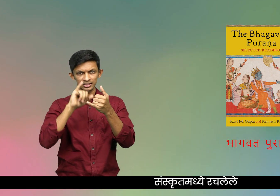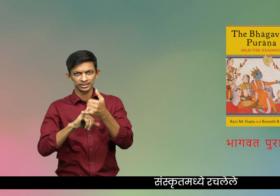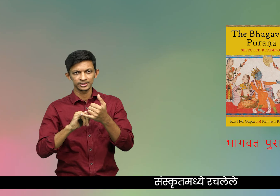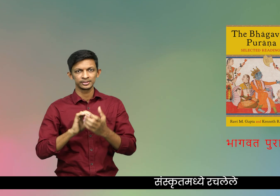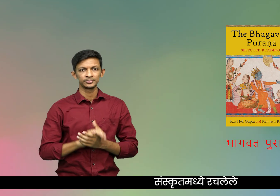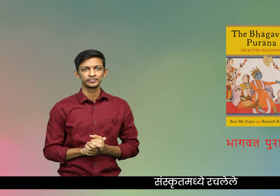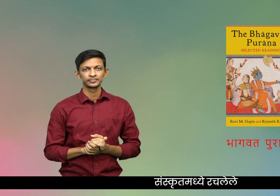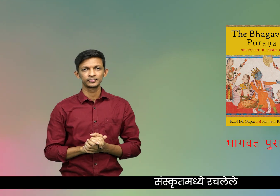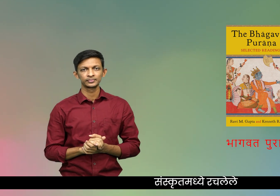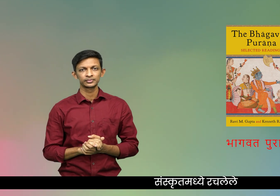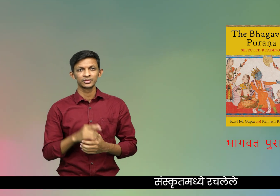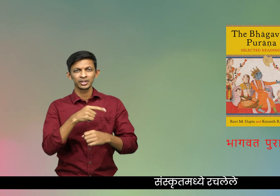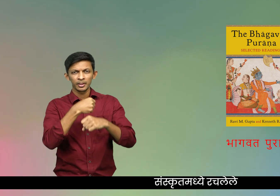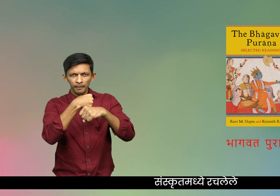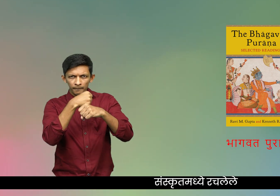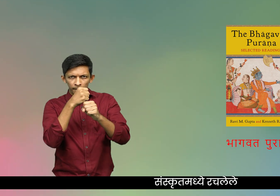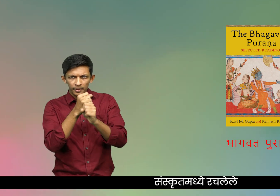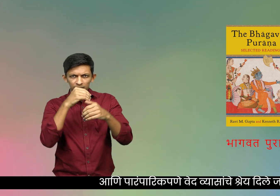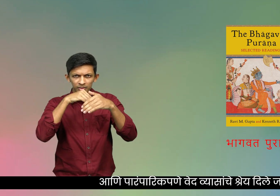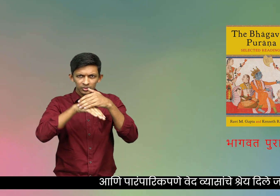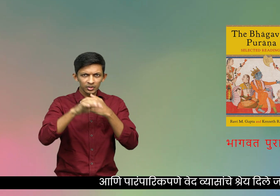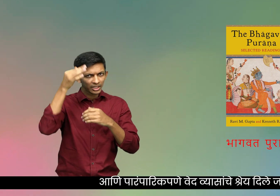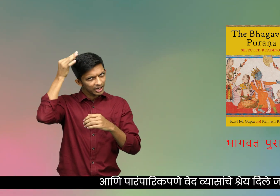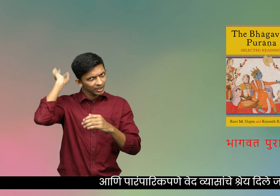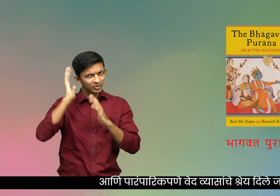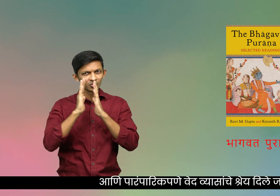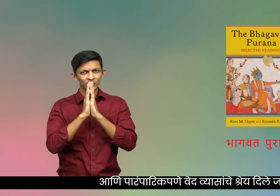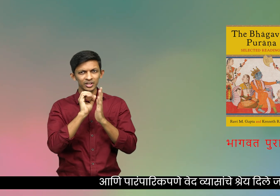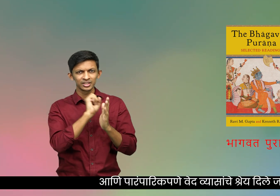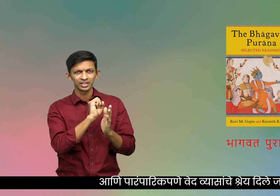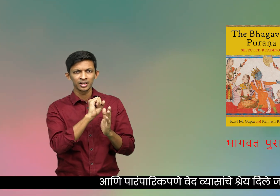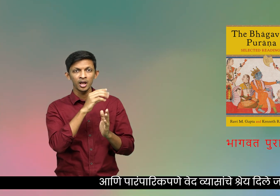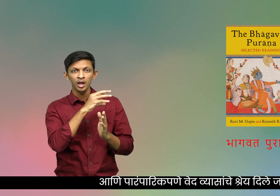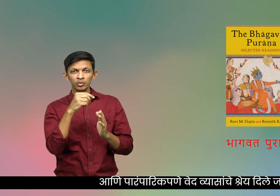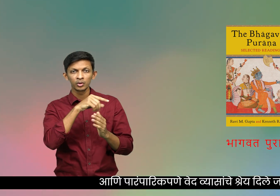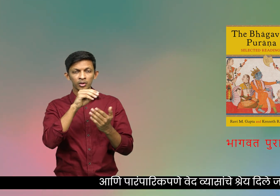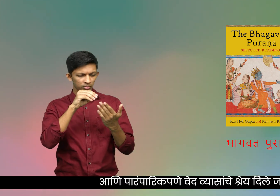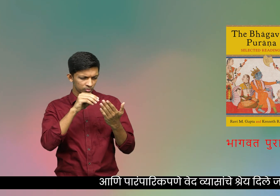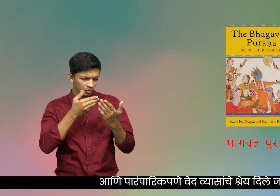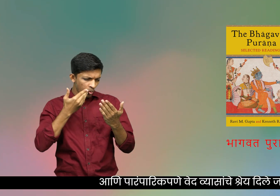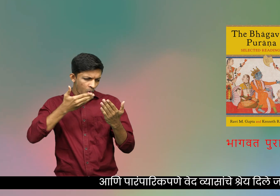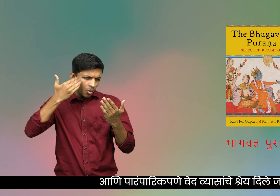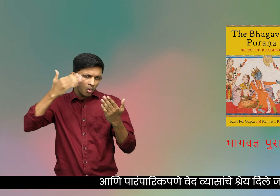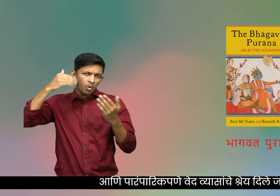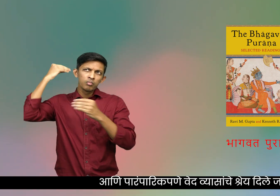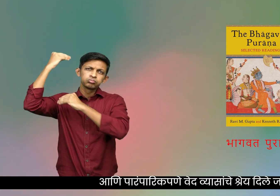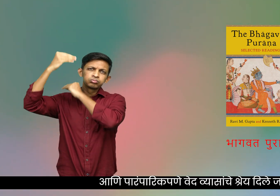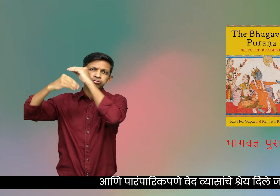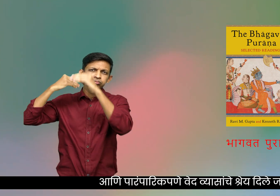संस्कृतमध्ये रचलेले आणि पारंपरिकपणे वेद व्यासांचे श्रेय